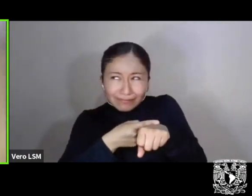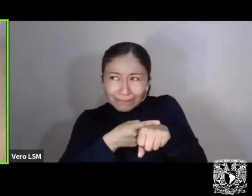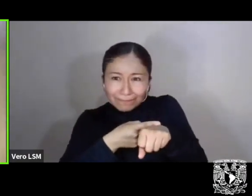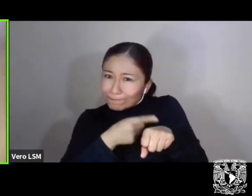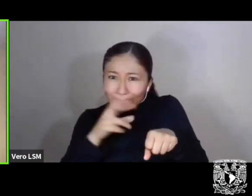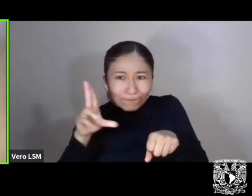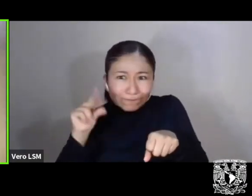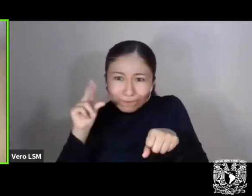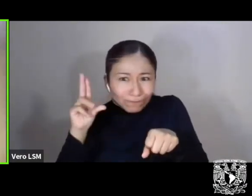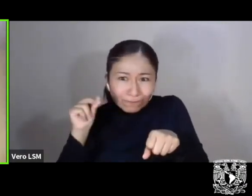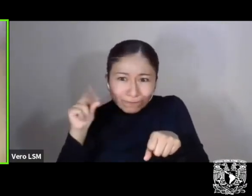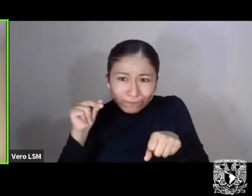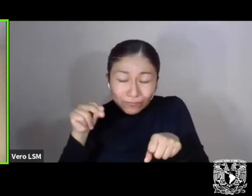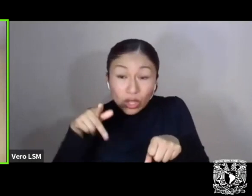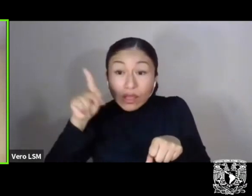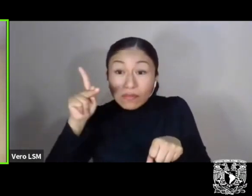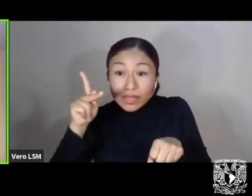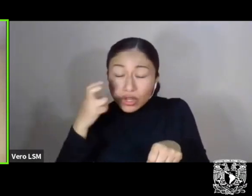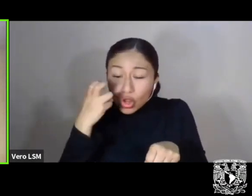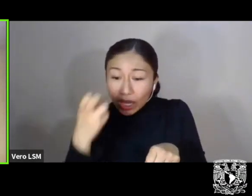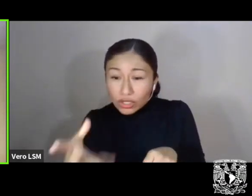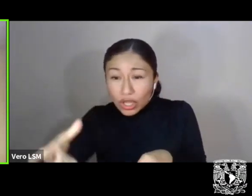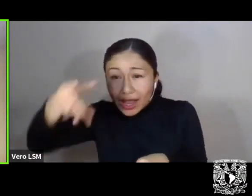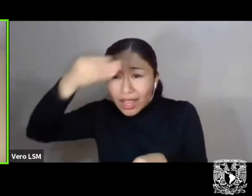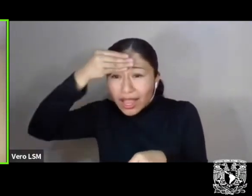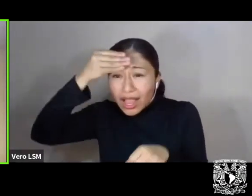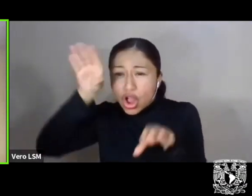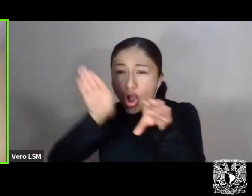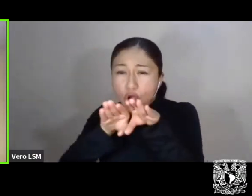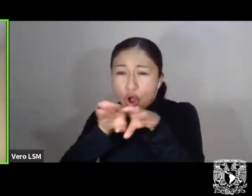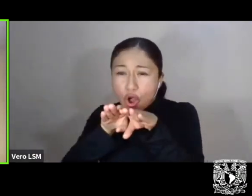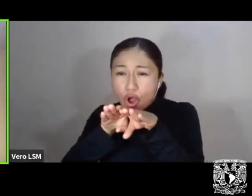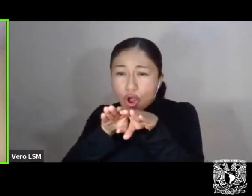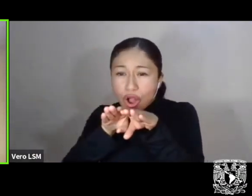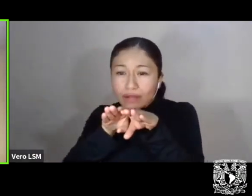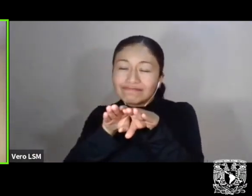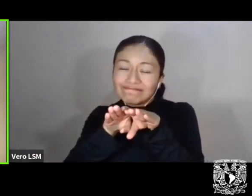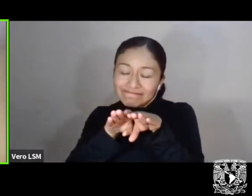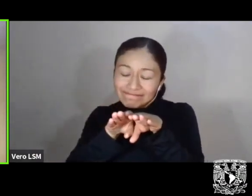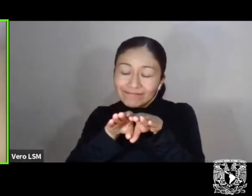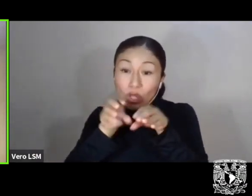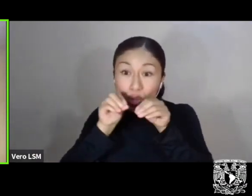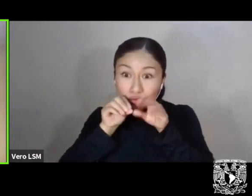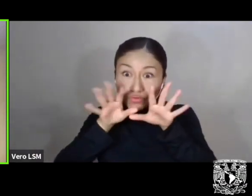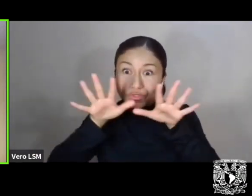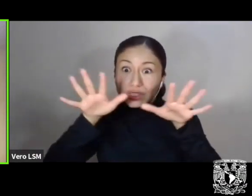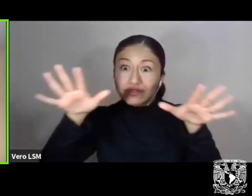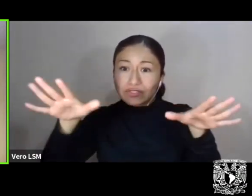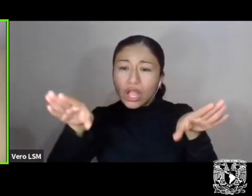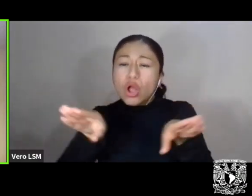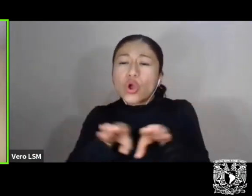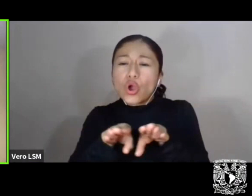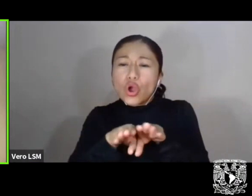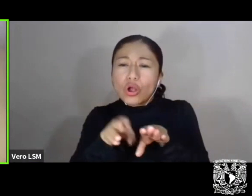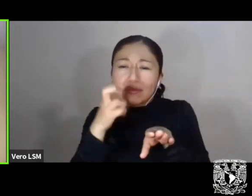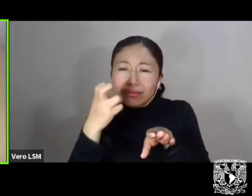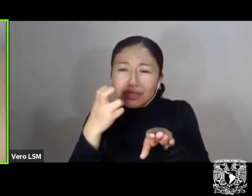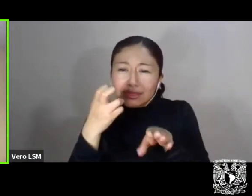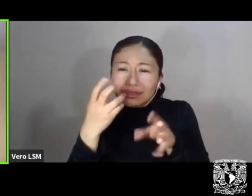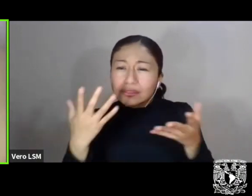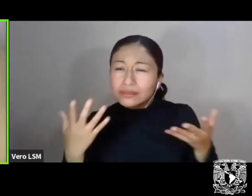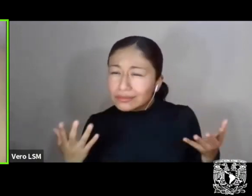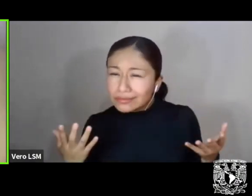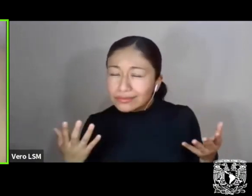de conocimiento? Creo que ahí está el hecho, ¿no? ¿Cómo lo difundimos también desde los espacios en los